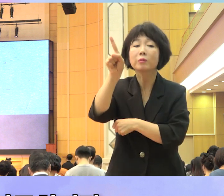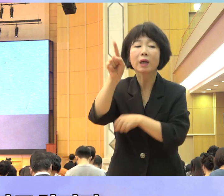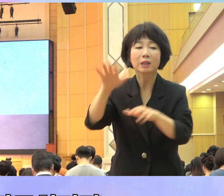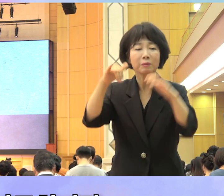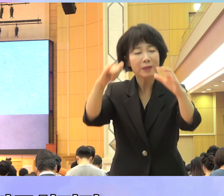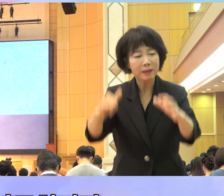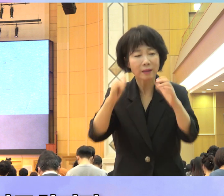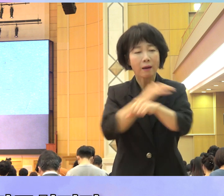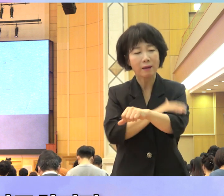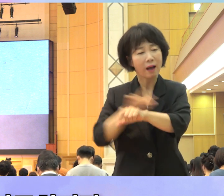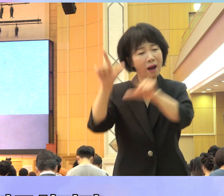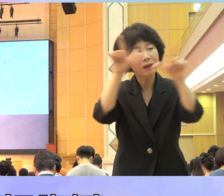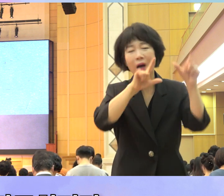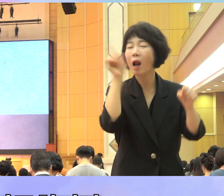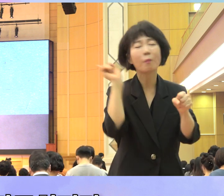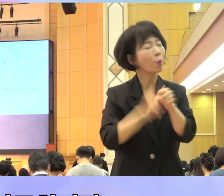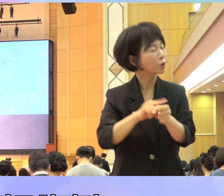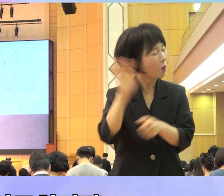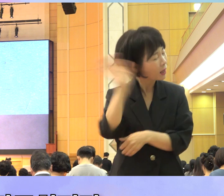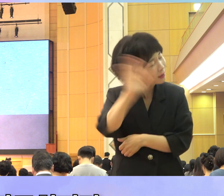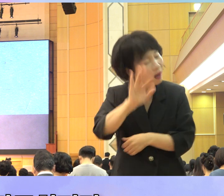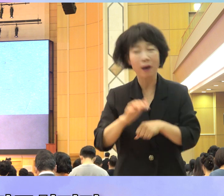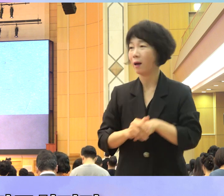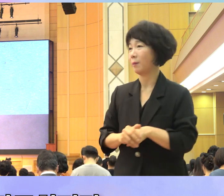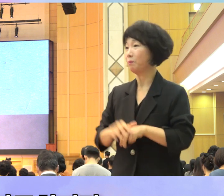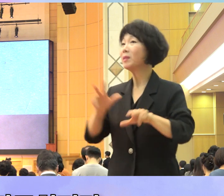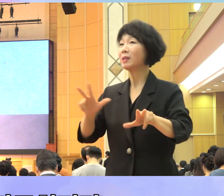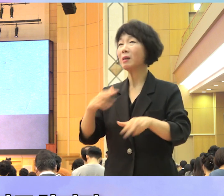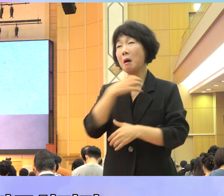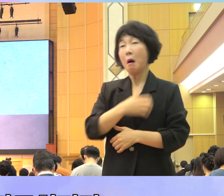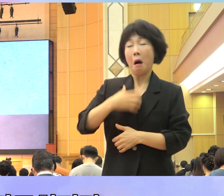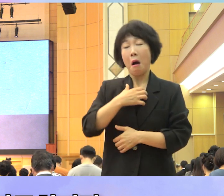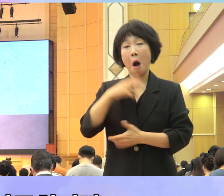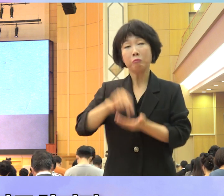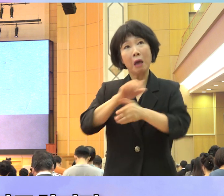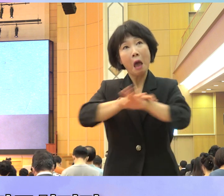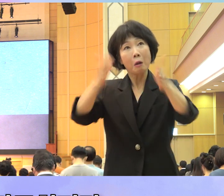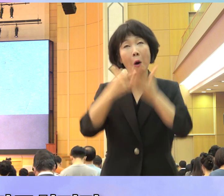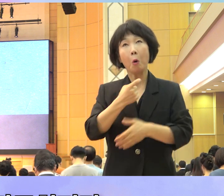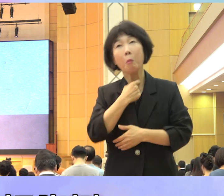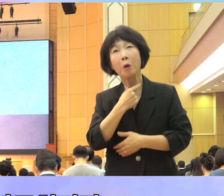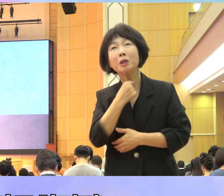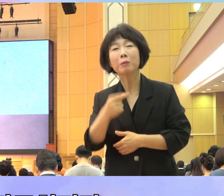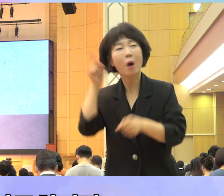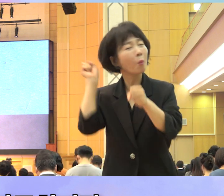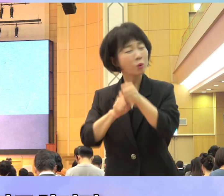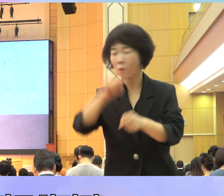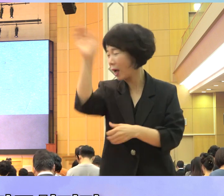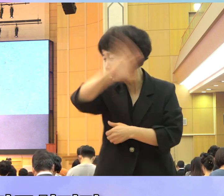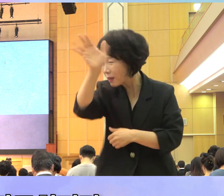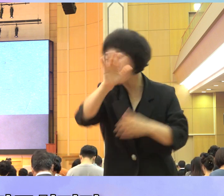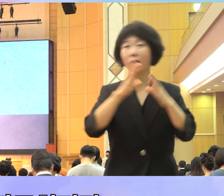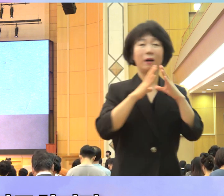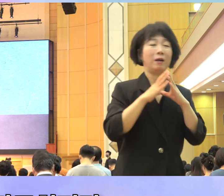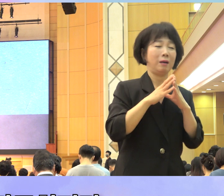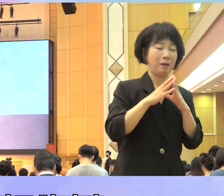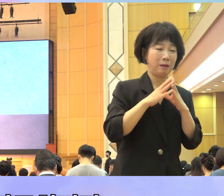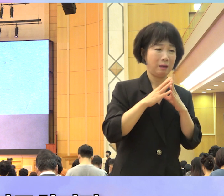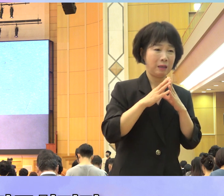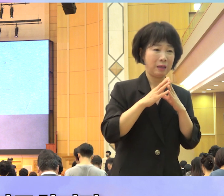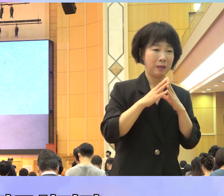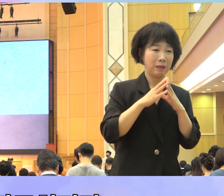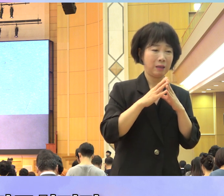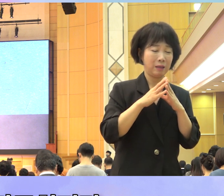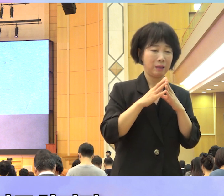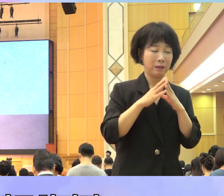이 세상을 잘 살아가기 위해서 지금 당한 고통을 주님께 덜어드리기 위해서만 예수